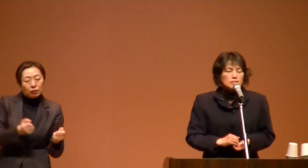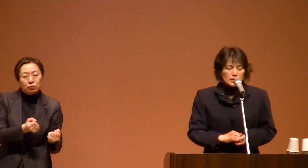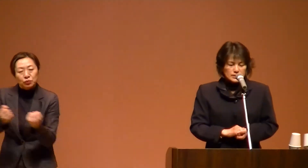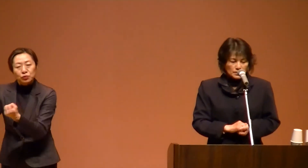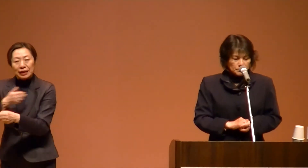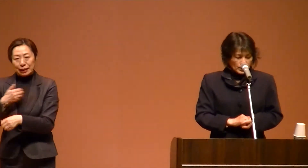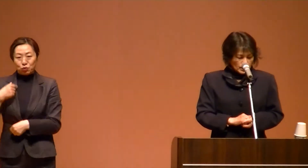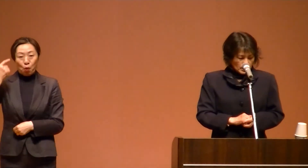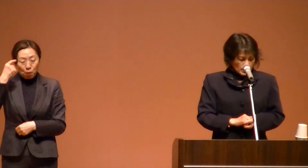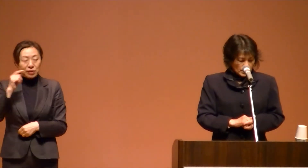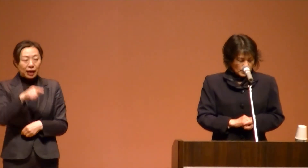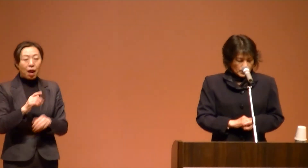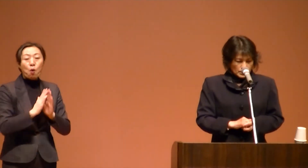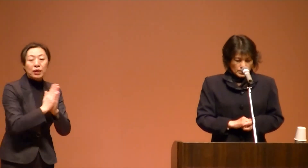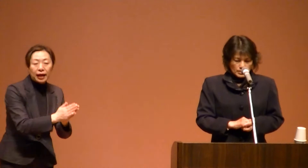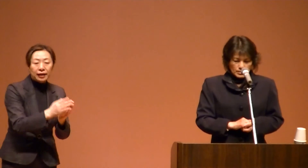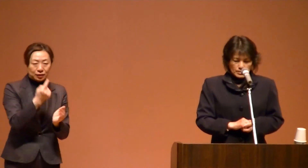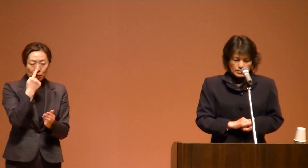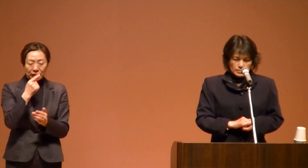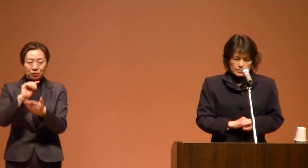病院に行きました。